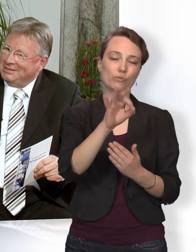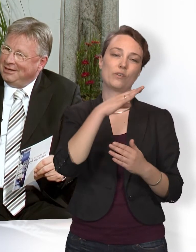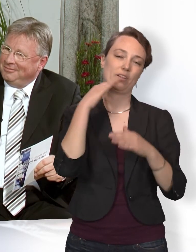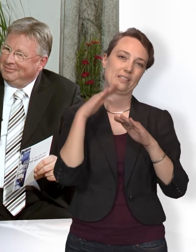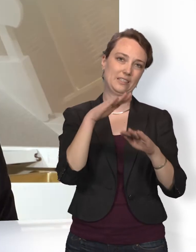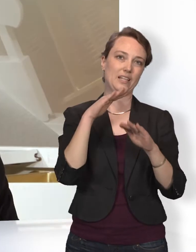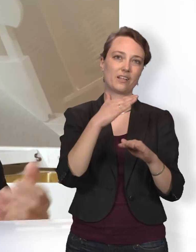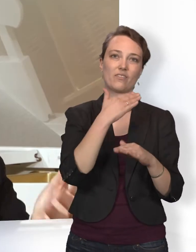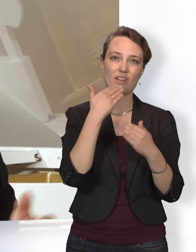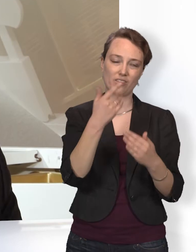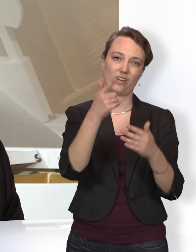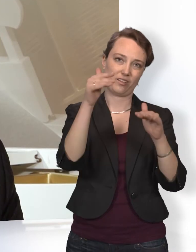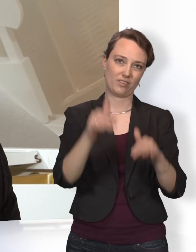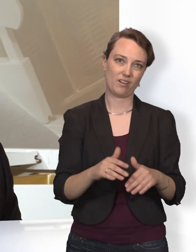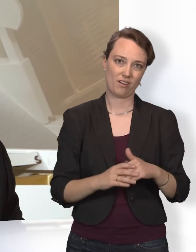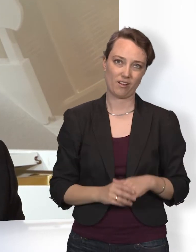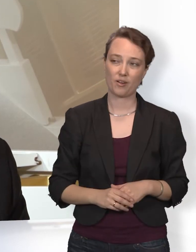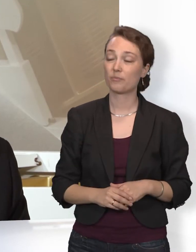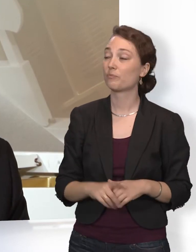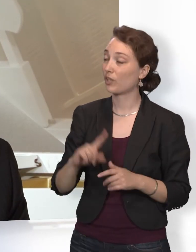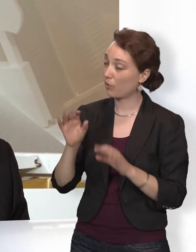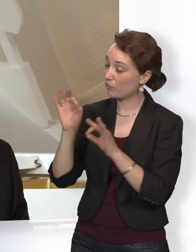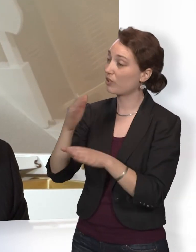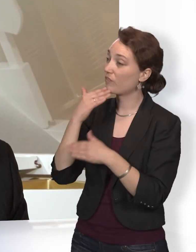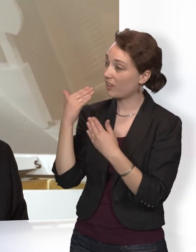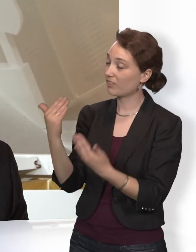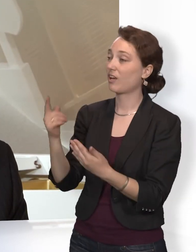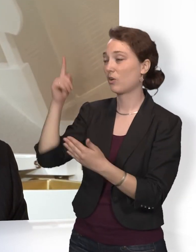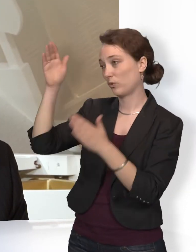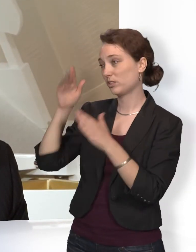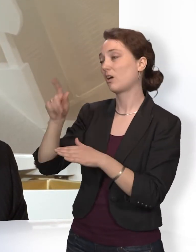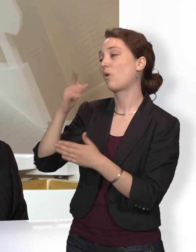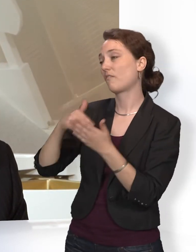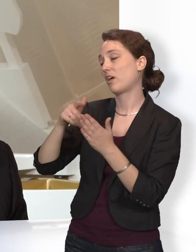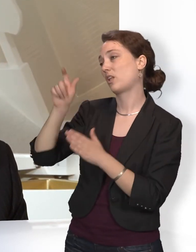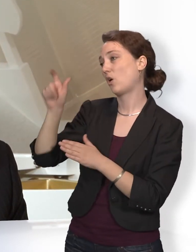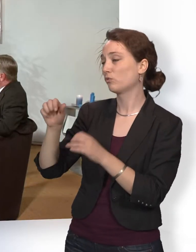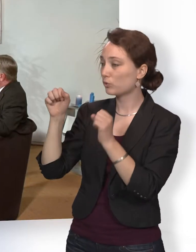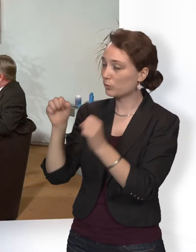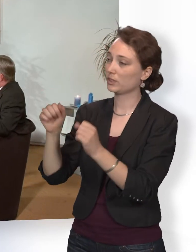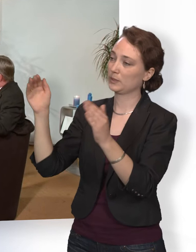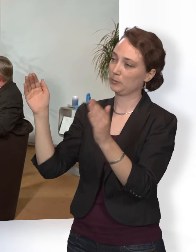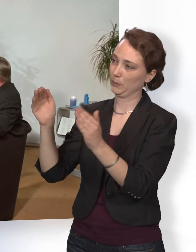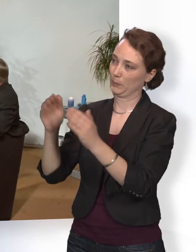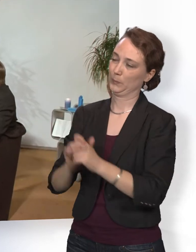für Ihr Dasein. Herr Bräunig, Ihnen vielen Dank. Gottes Segen. Möge er Sie weiter schützen und behüten. Vielen Dank.